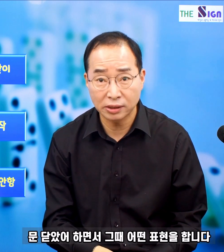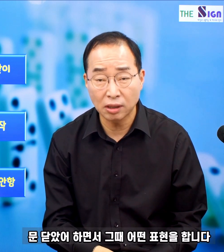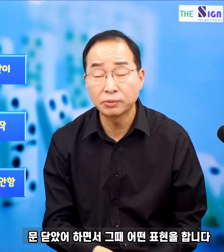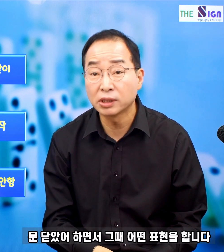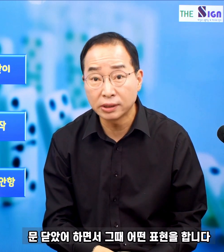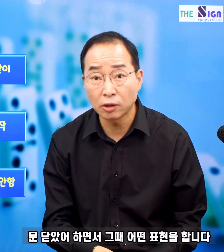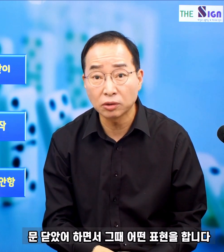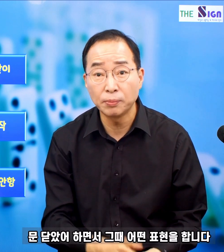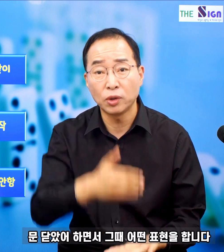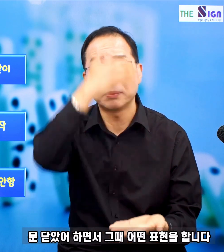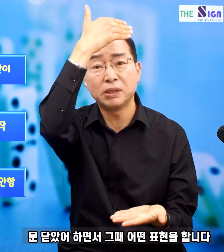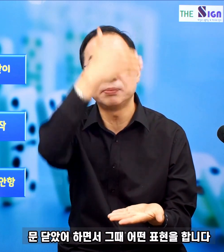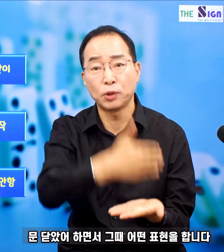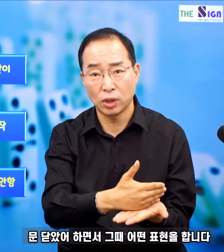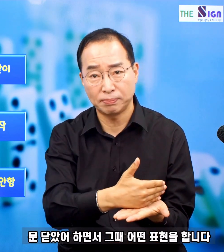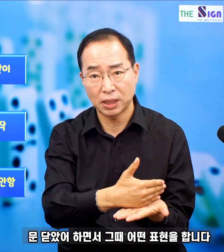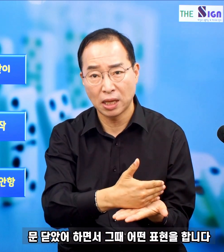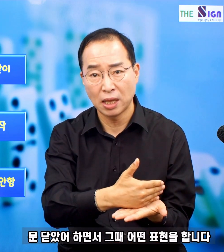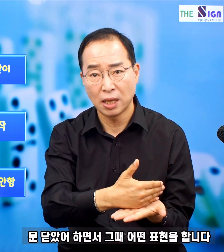하면서 그때 어떤 표현이냐면 이렇게 표현합니다.